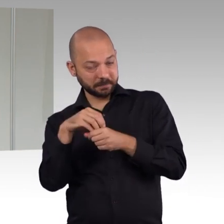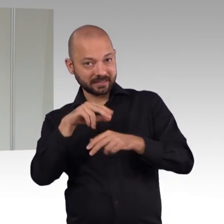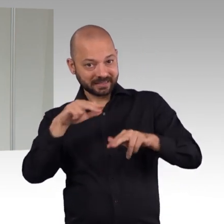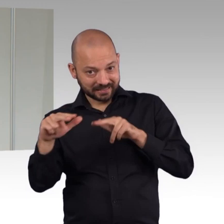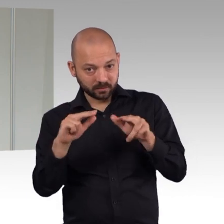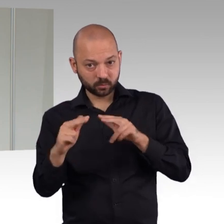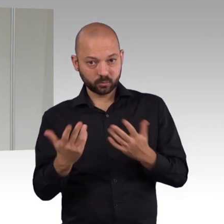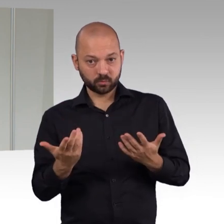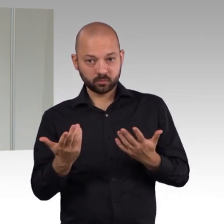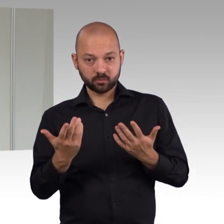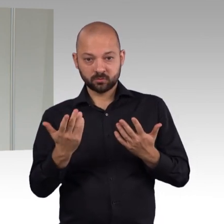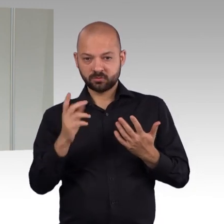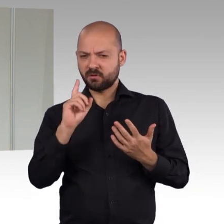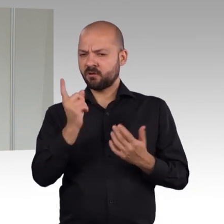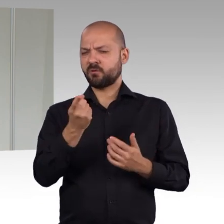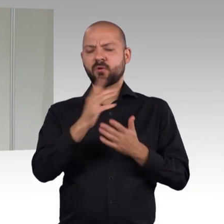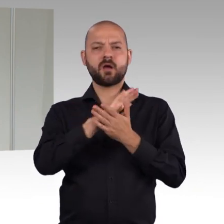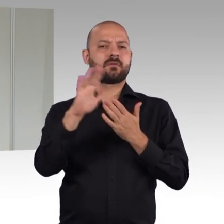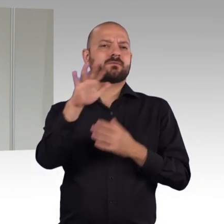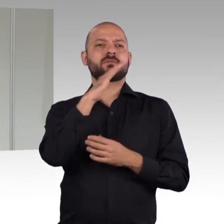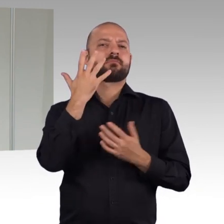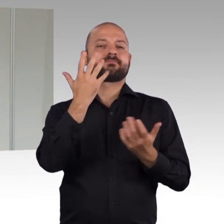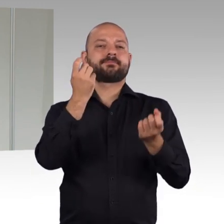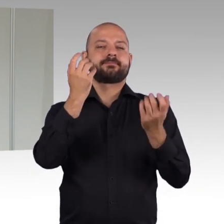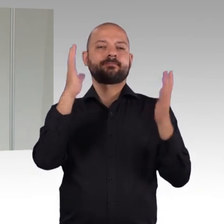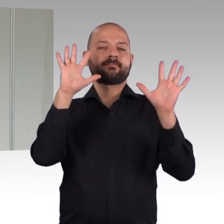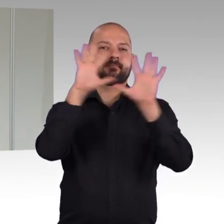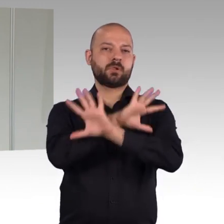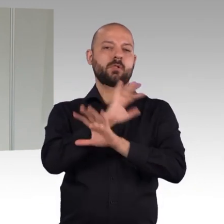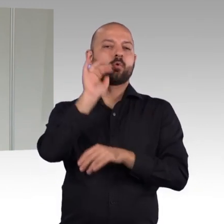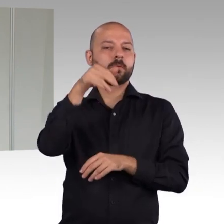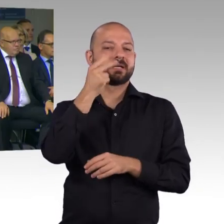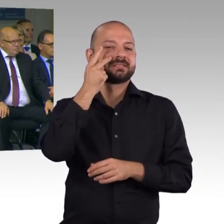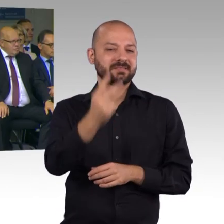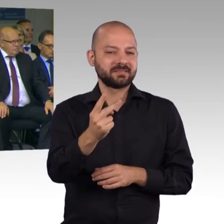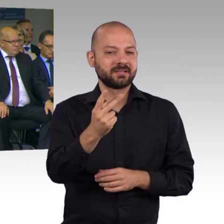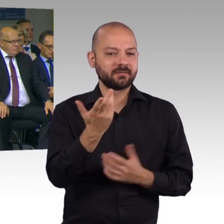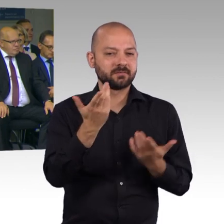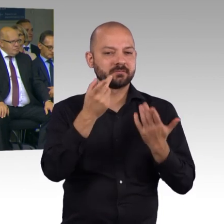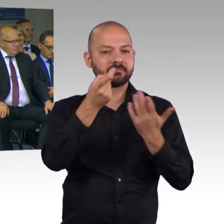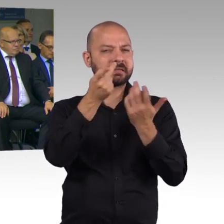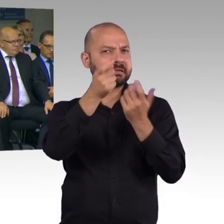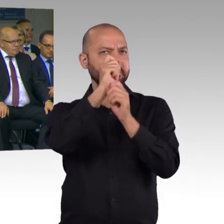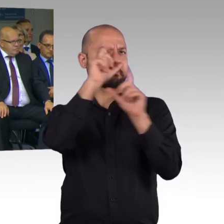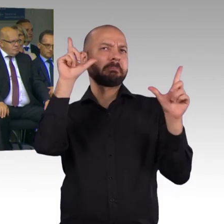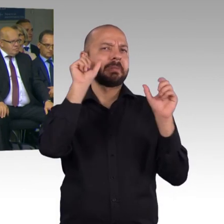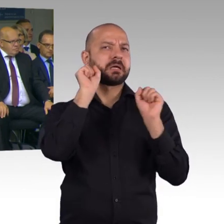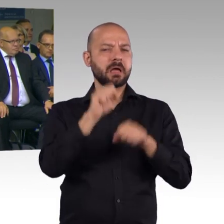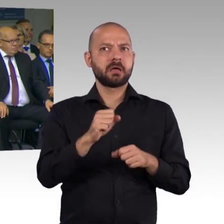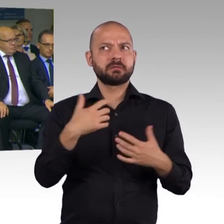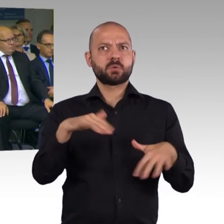Bundeswehr wieder auf die Beine gestellt. Herrliche Zeiten brechen an. Öffentliche